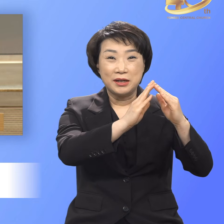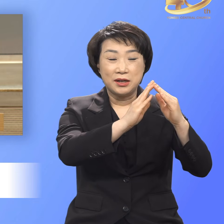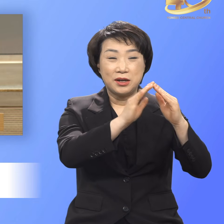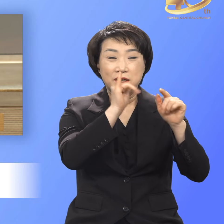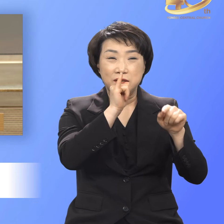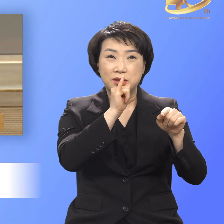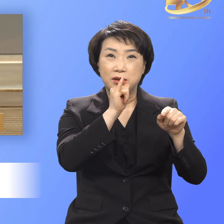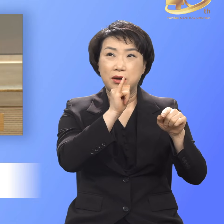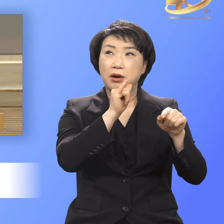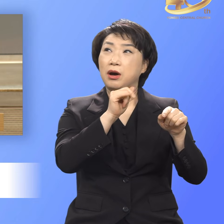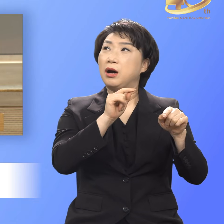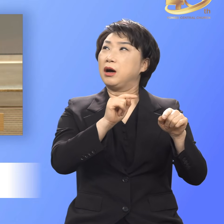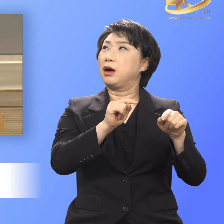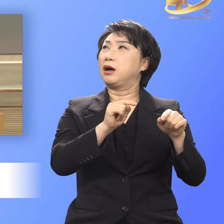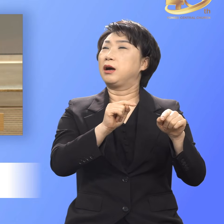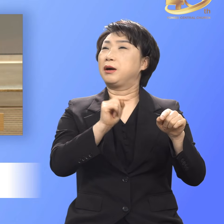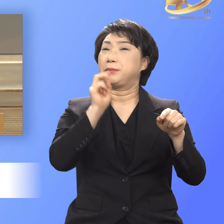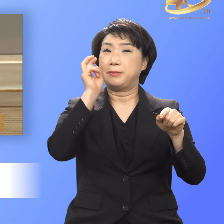아마